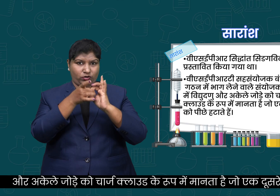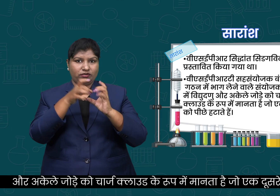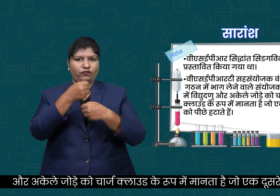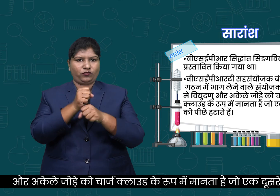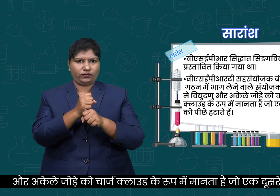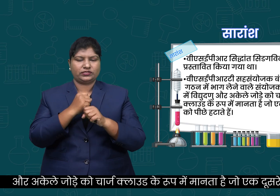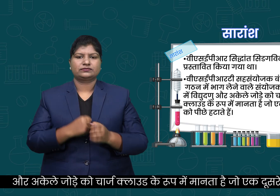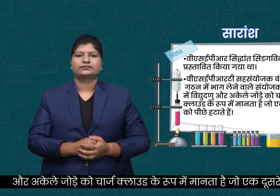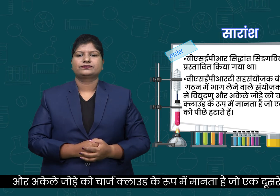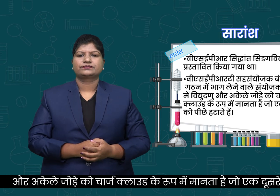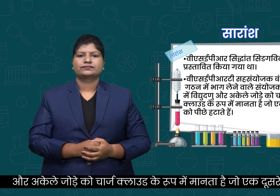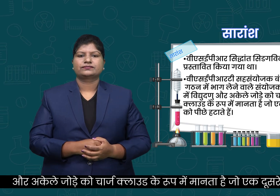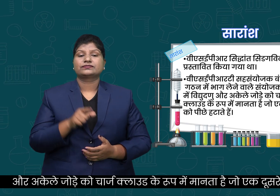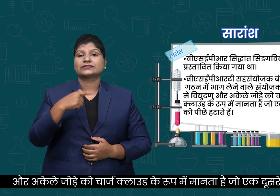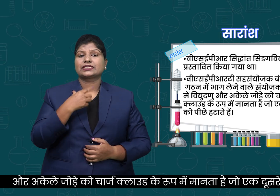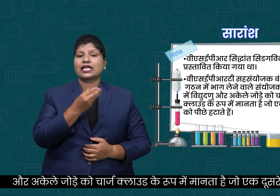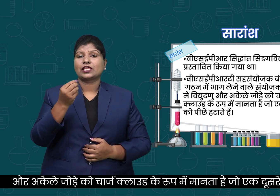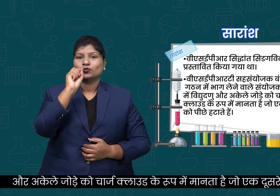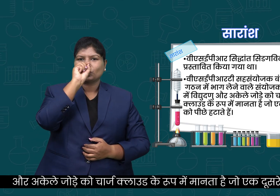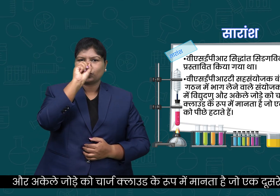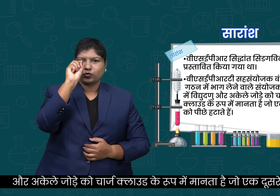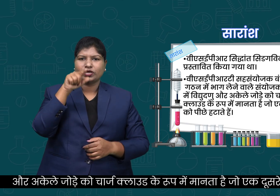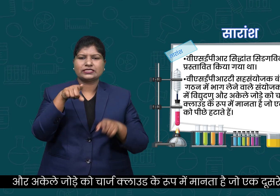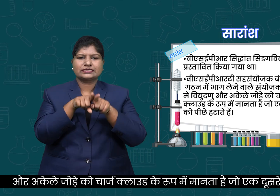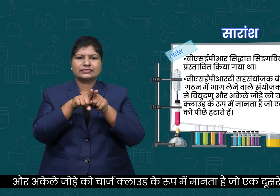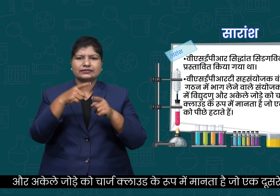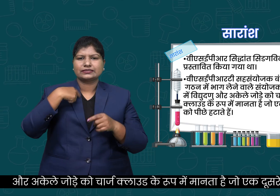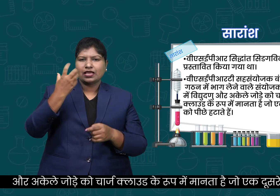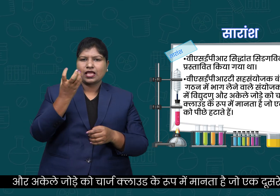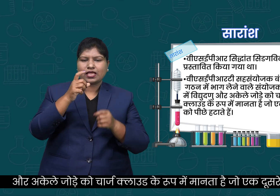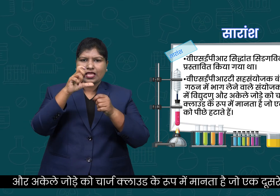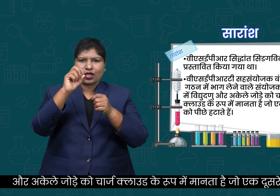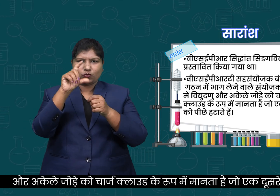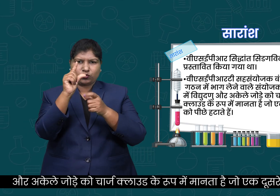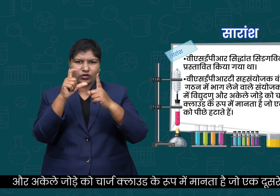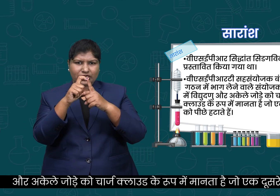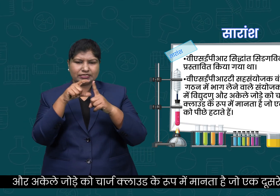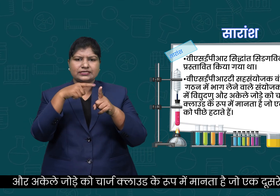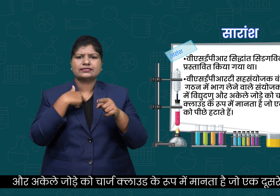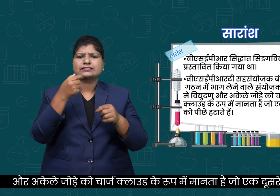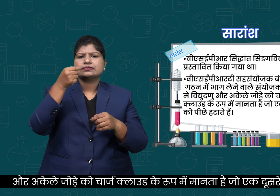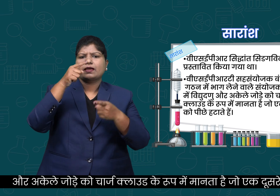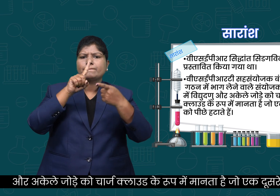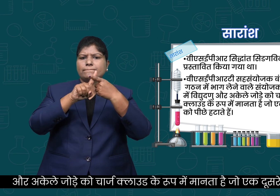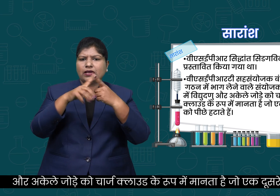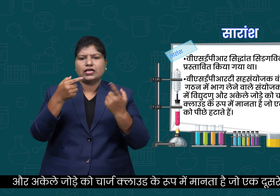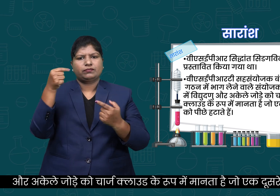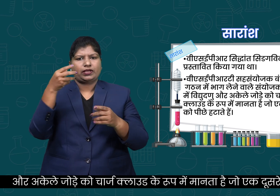और अकेले जोड़े का चार्ज क्लाउड के रूप में मानते हैं, जो एक दूसरे